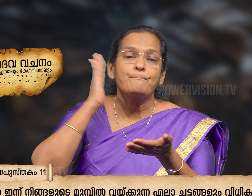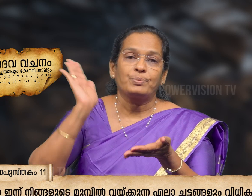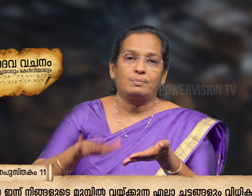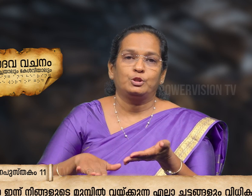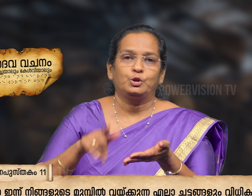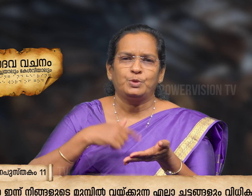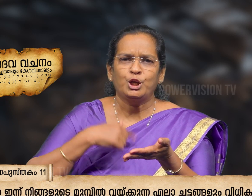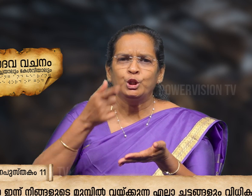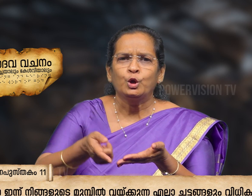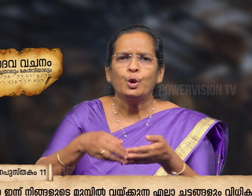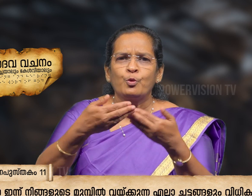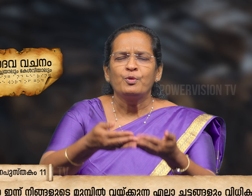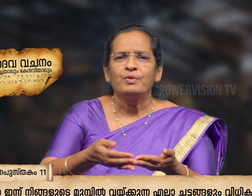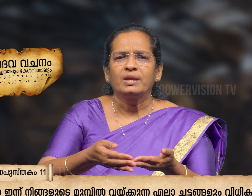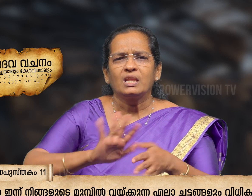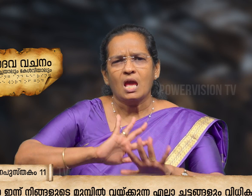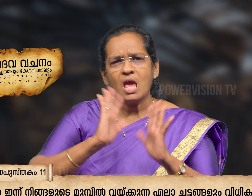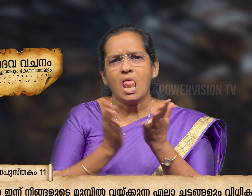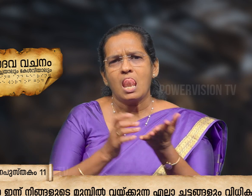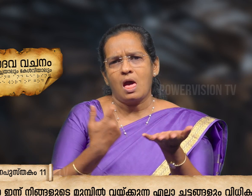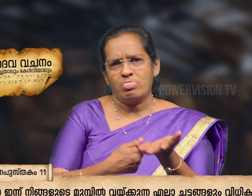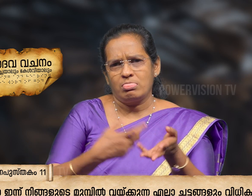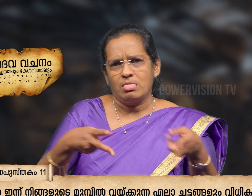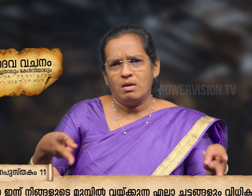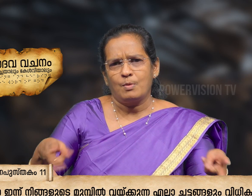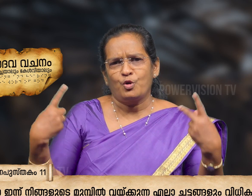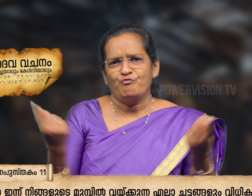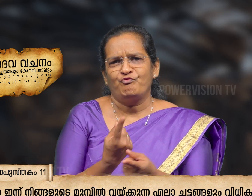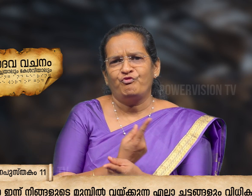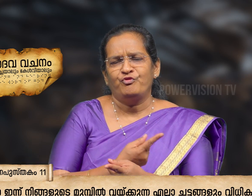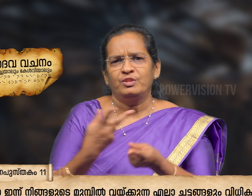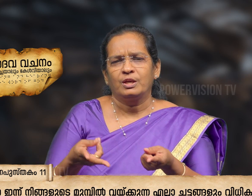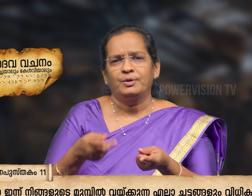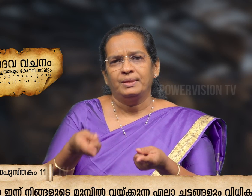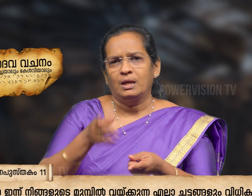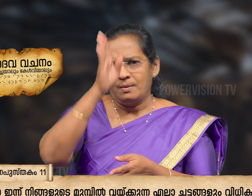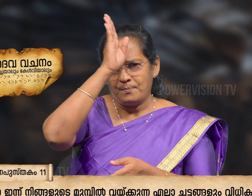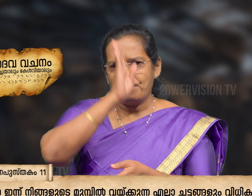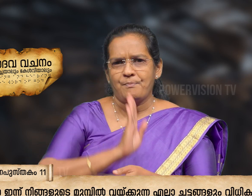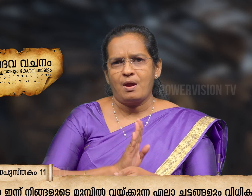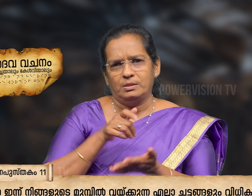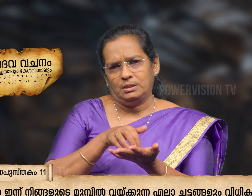ഇന്ന് നിങ്ങളുടെ മുൻപിൽ വയ്ക്കുന്ന എല്ലാ ചട്ടങ്ങളും വിധികളും നിങ്ങൾ പ്രമാണിച്ചു നടക്കേണം.